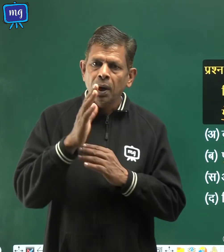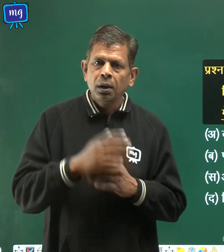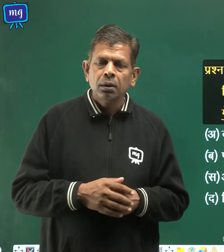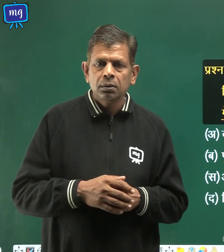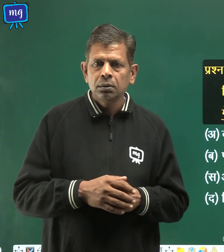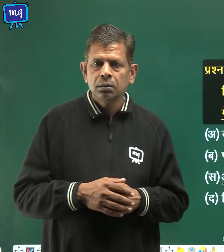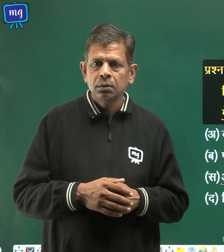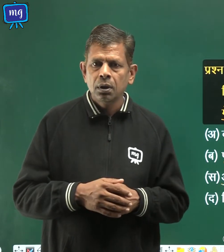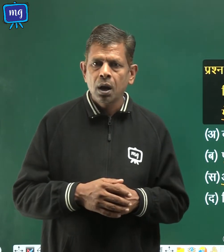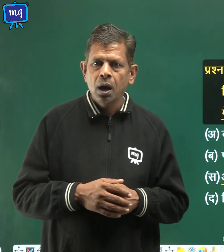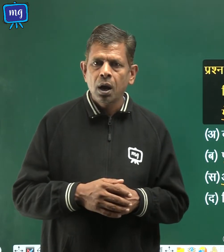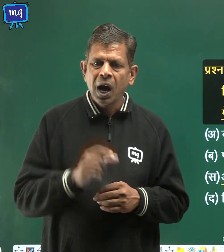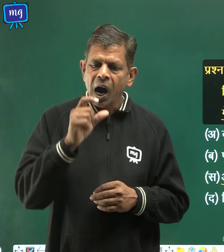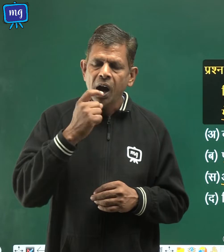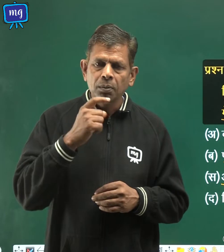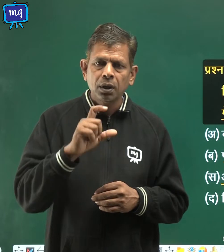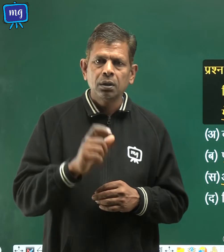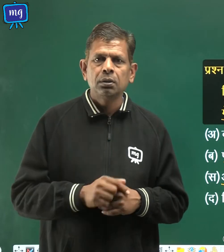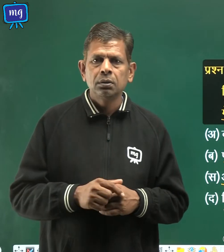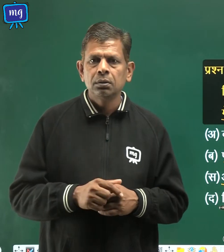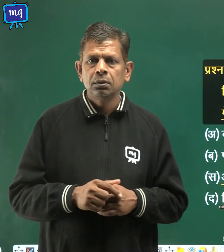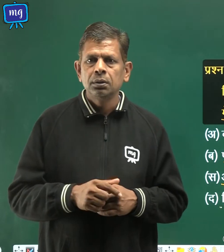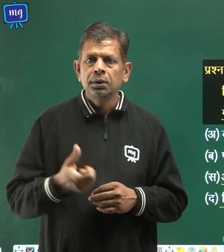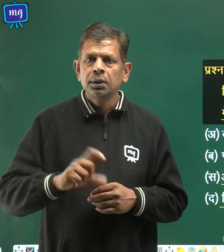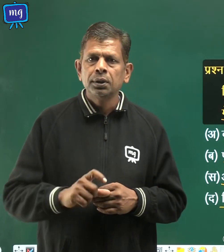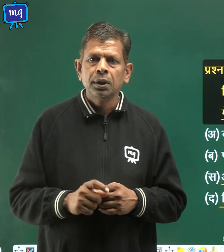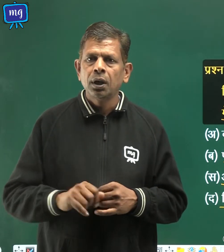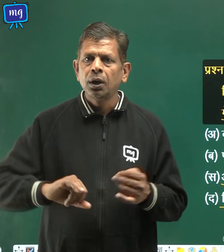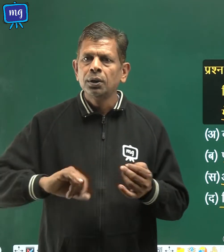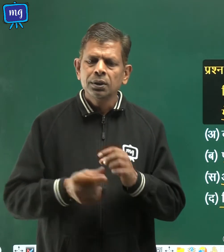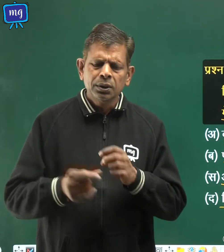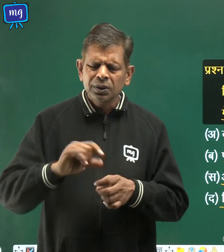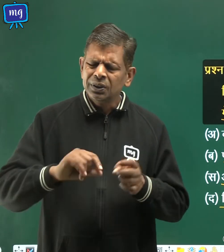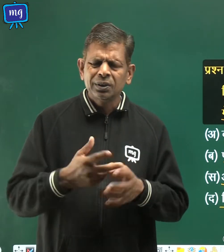पालक, आंवला या सिरका।